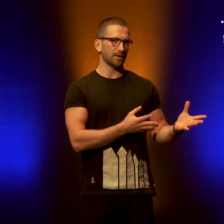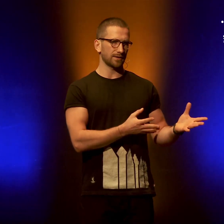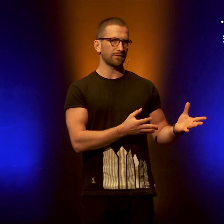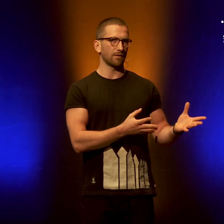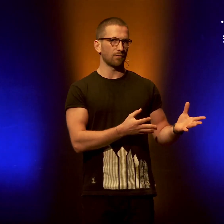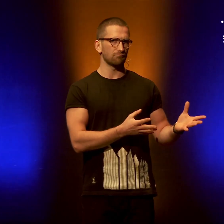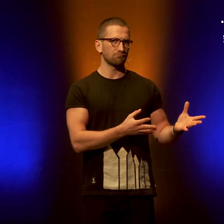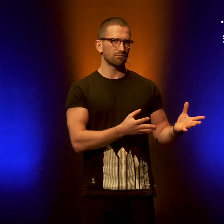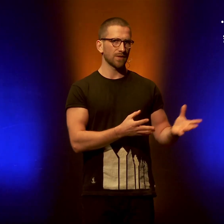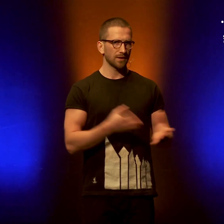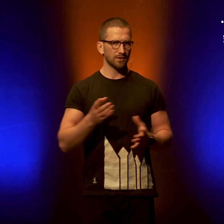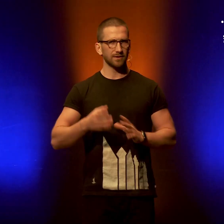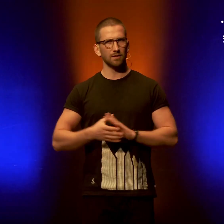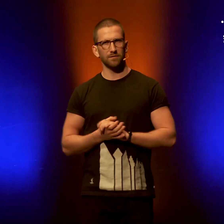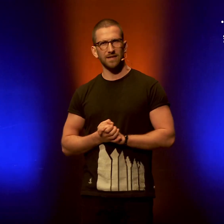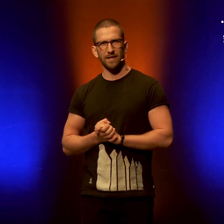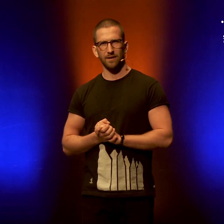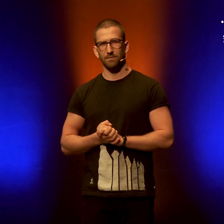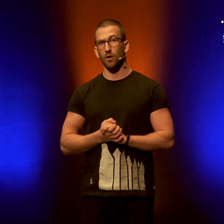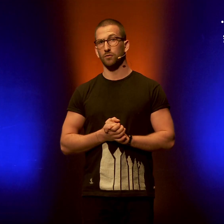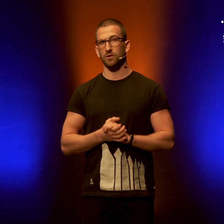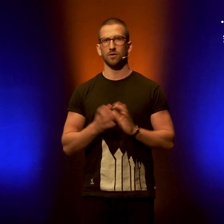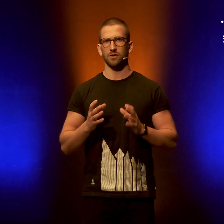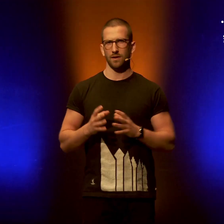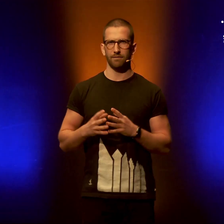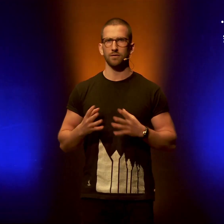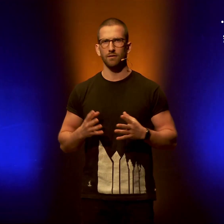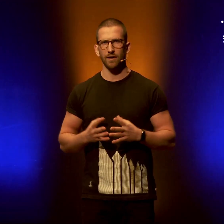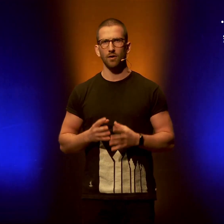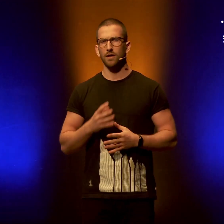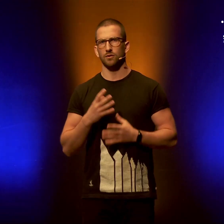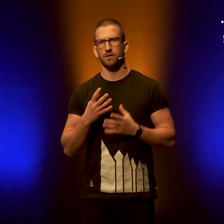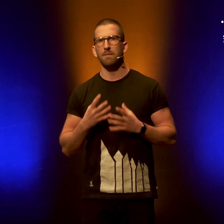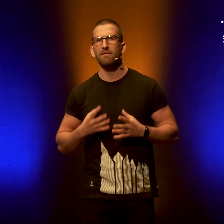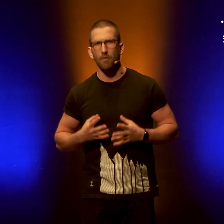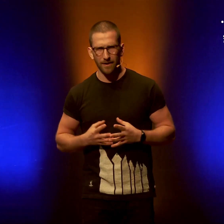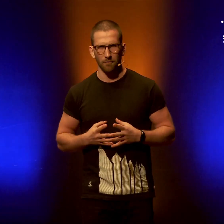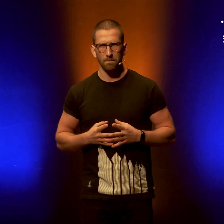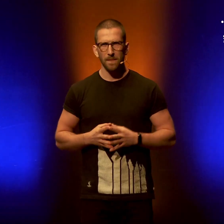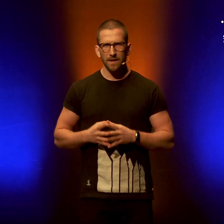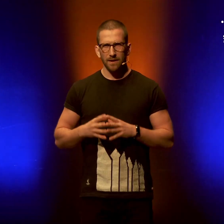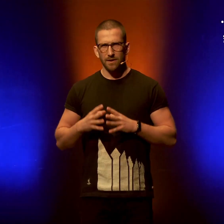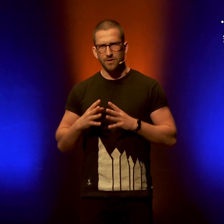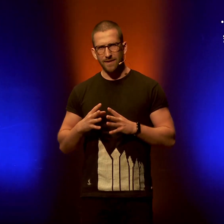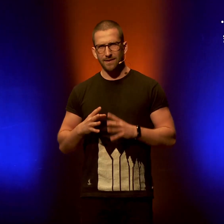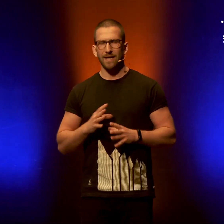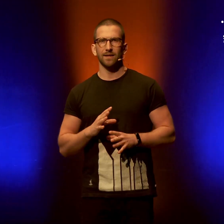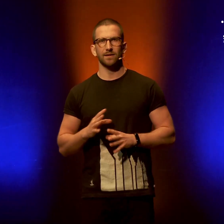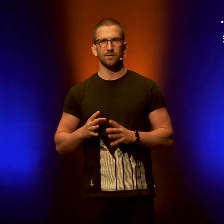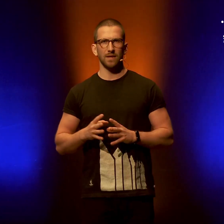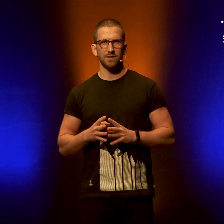muzykę rozrywkową. Co z tego powstaje? Otóż coś wyjątkowego, coś niebywałego.